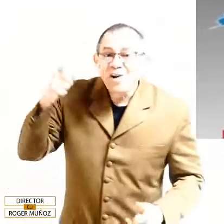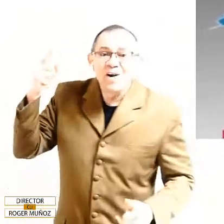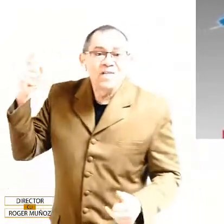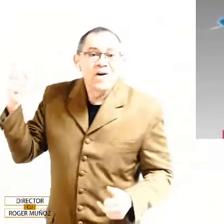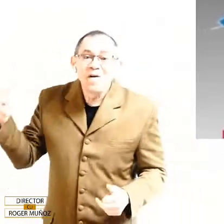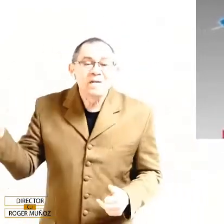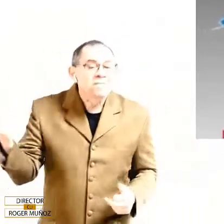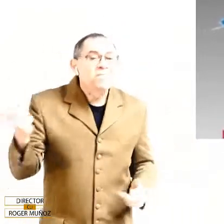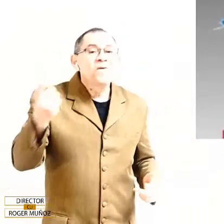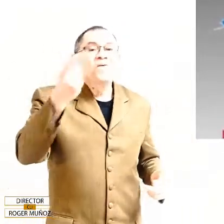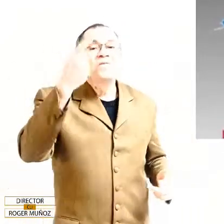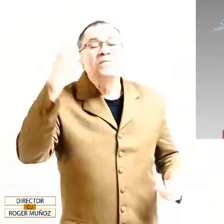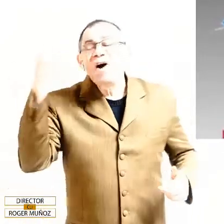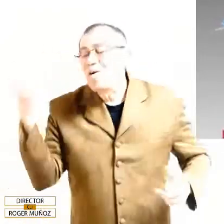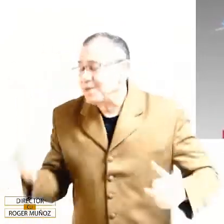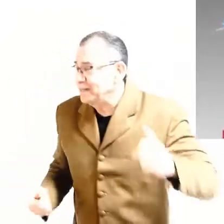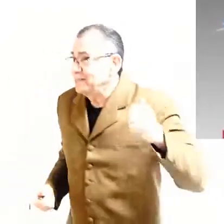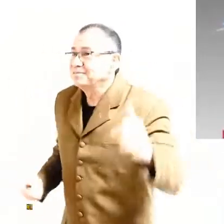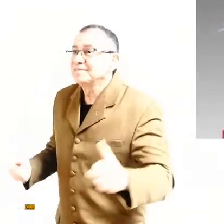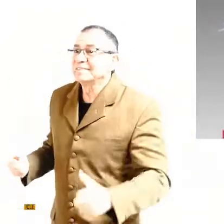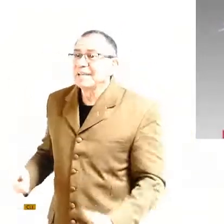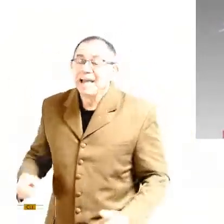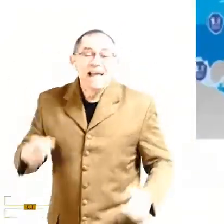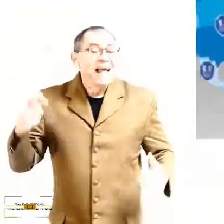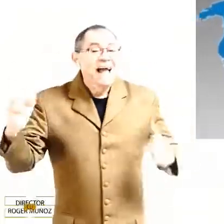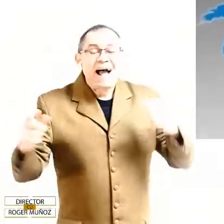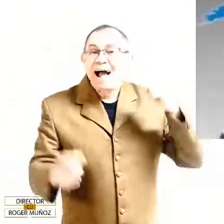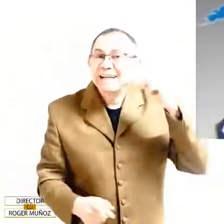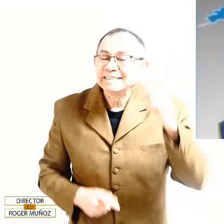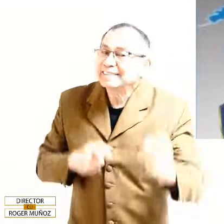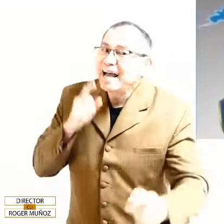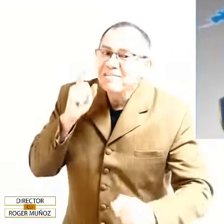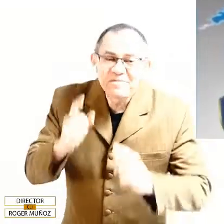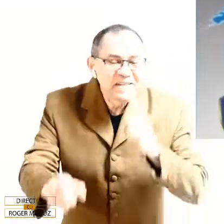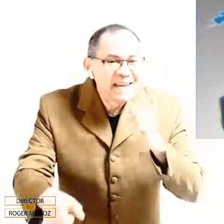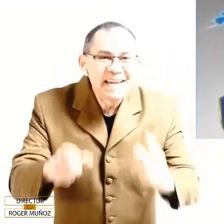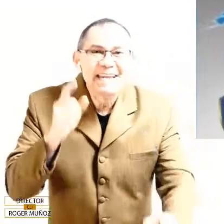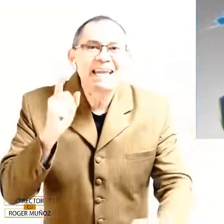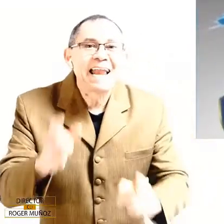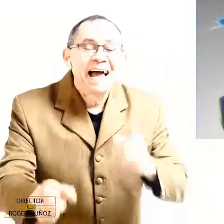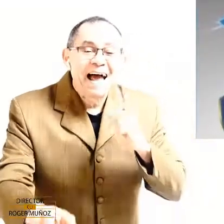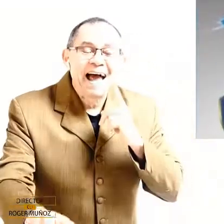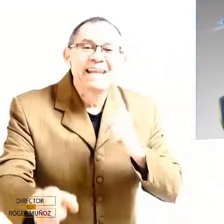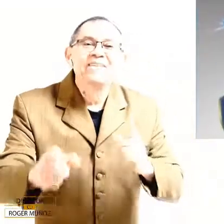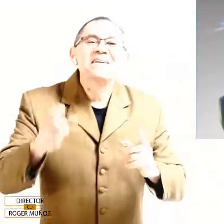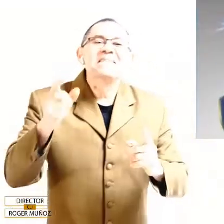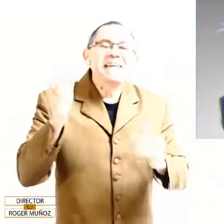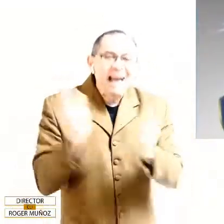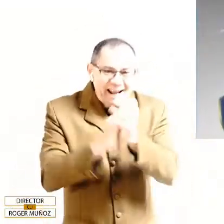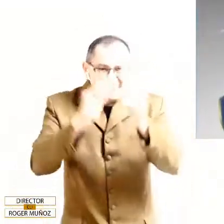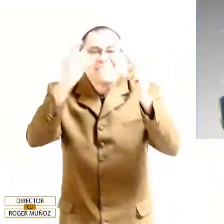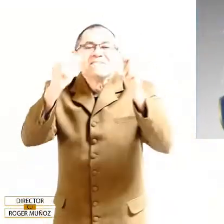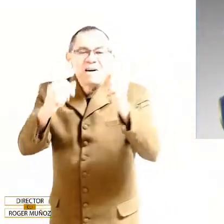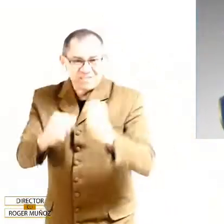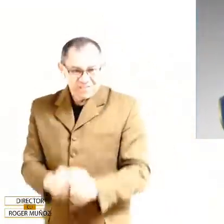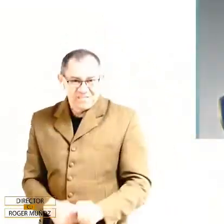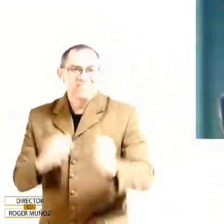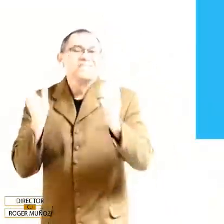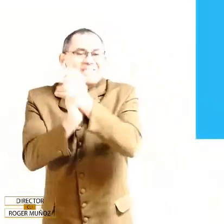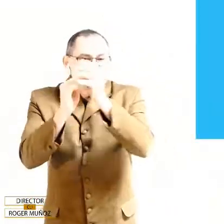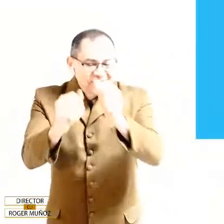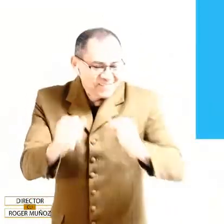en todo el mundo y hasta el final. ¡Aleluya!